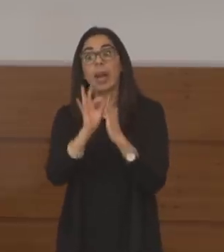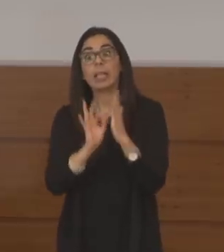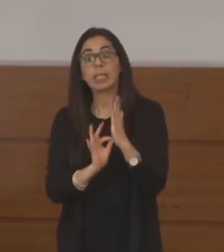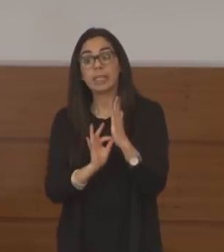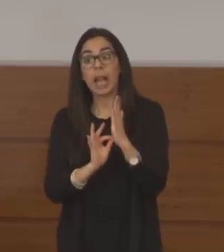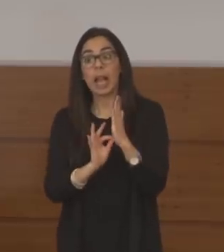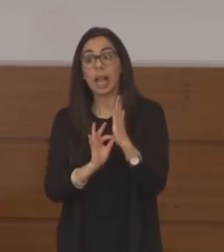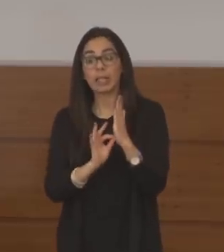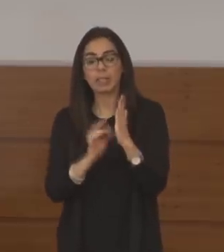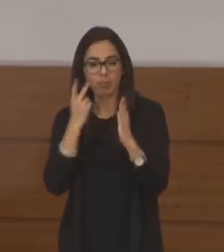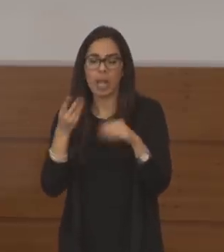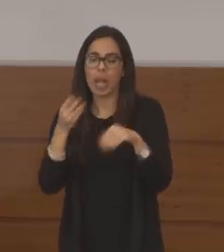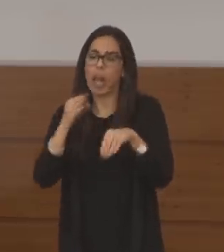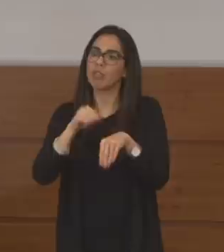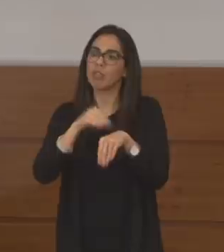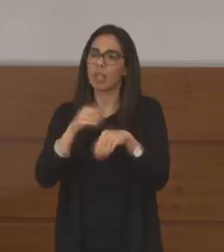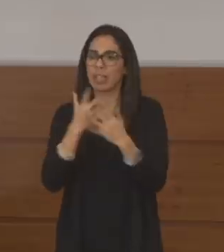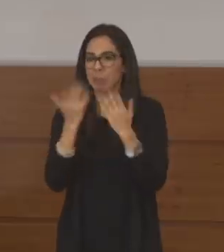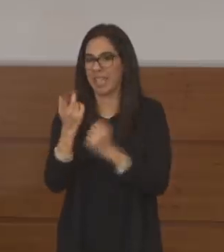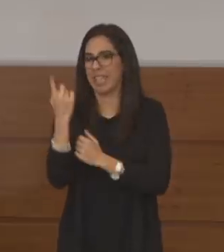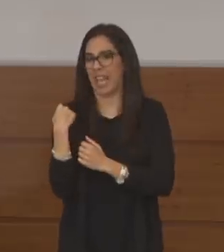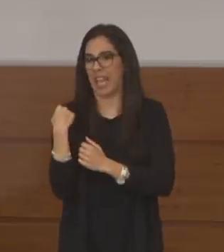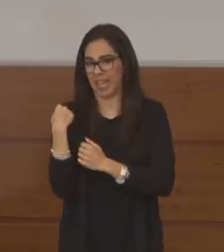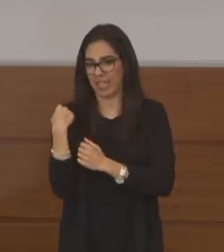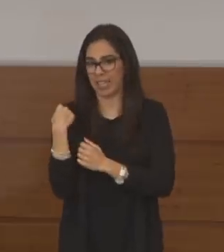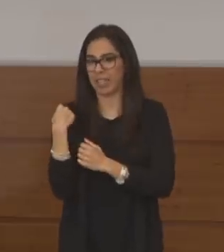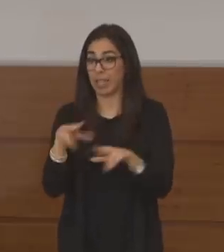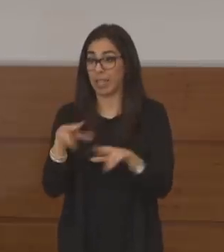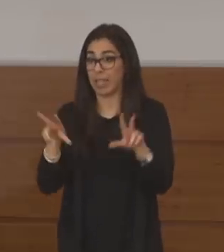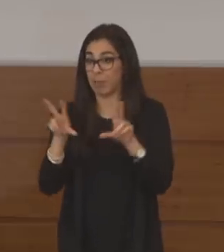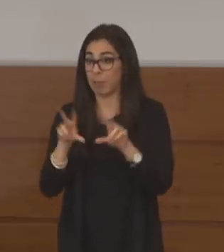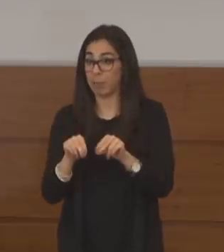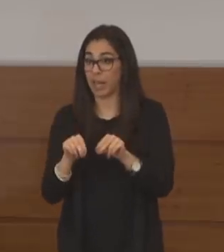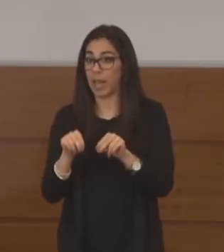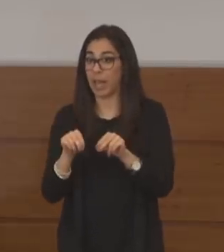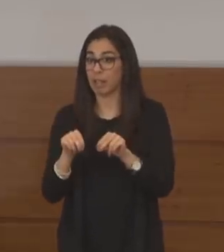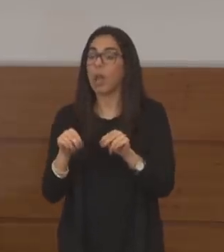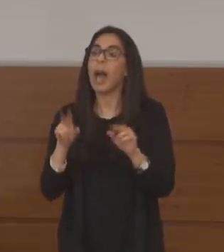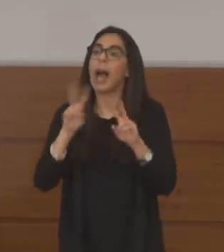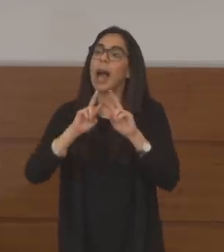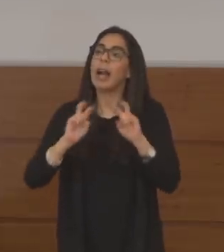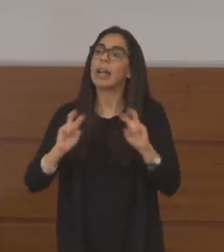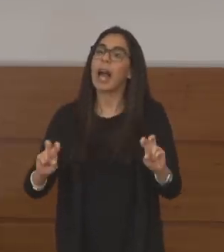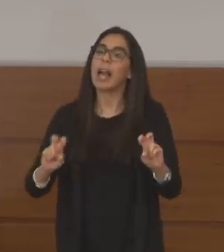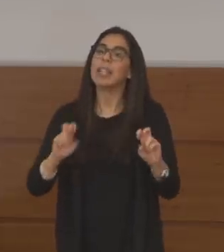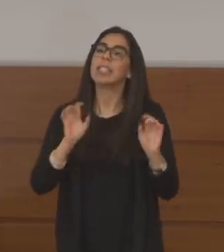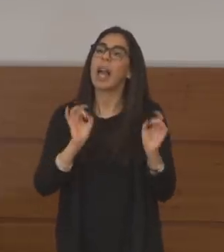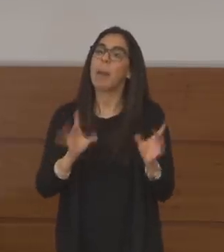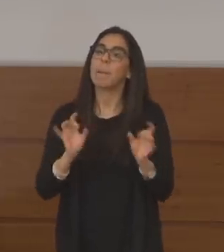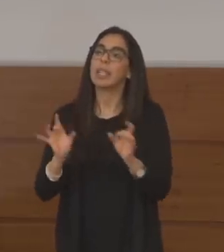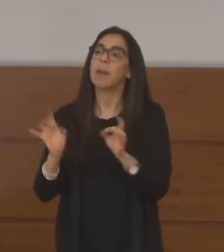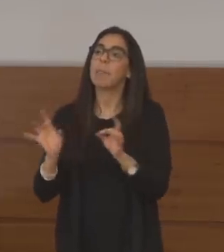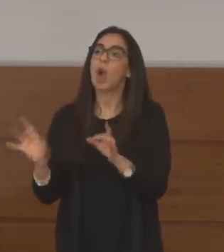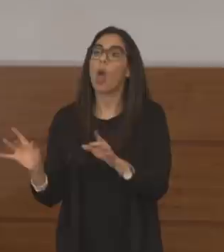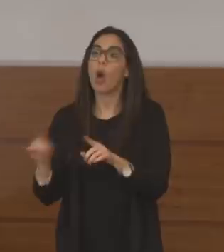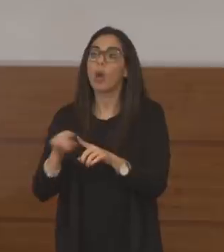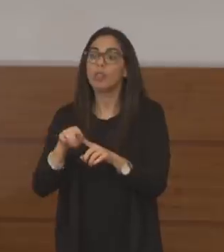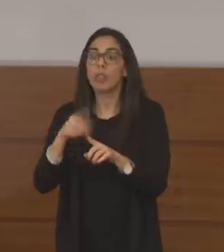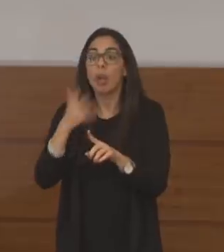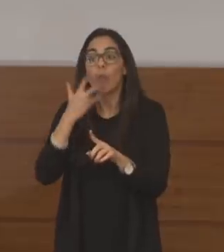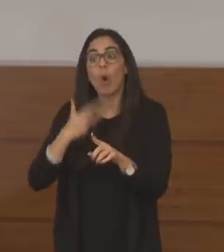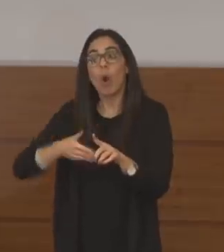aggiornati ovviamente alla giornata di ieri non sono ripeto e ribadisco l'analisi epidemiologica non ha l'obiettivo di essere